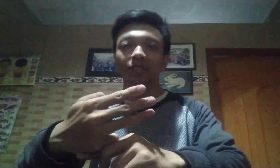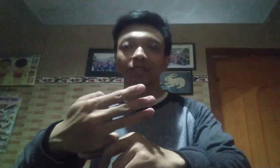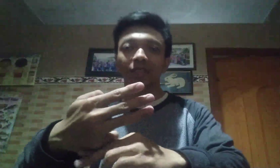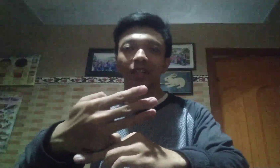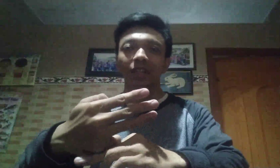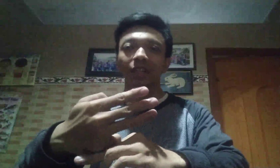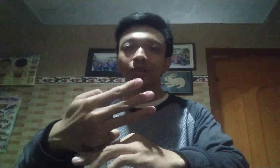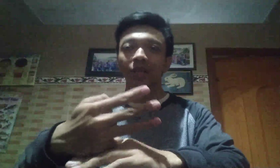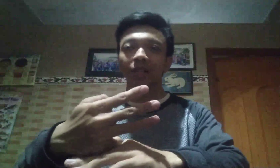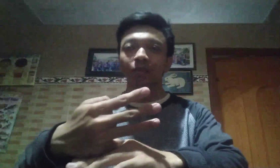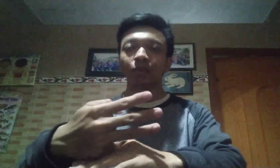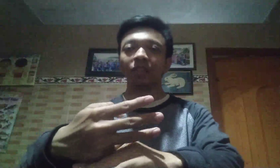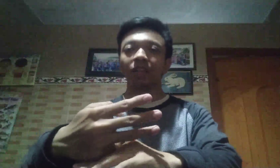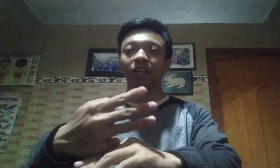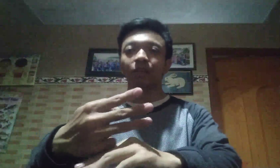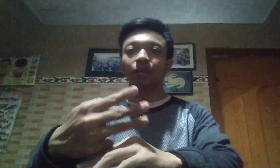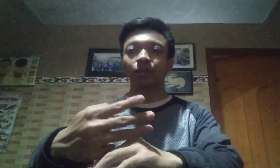Karena itulah yang membuat negara maju